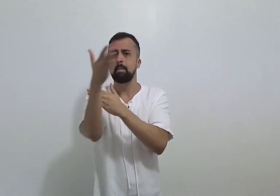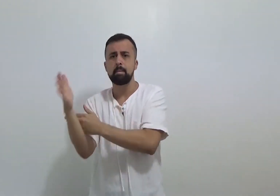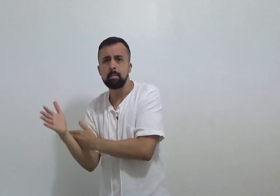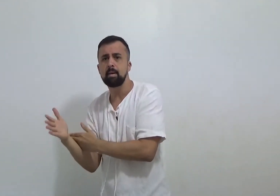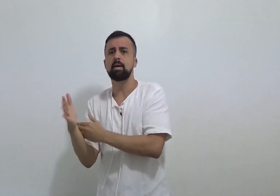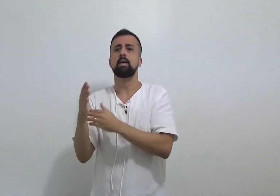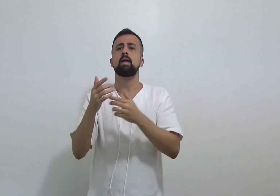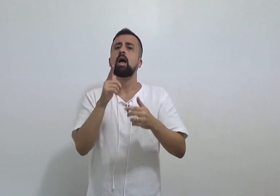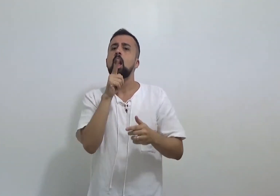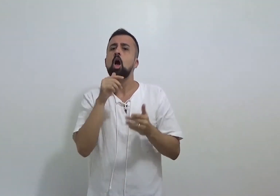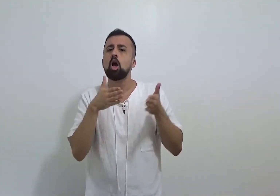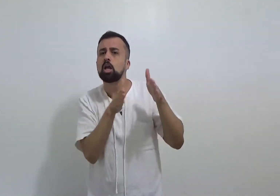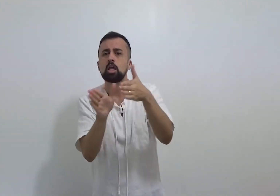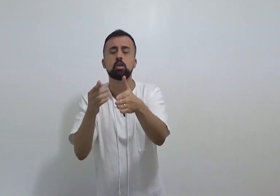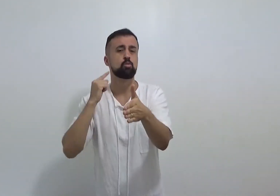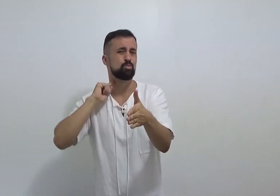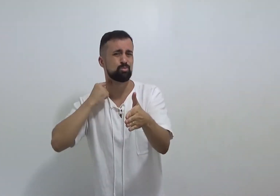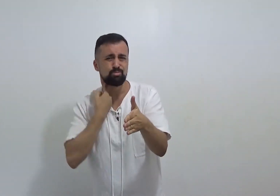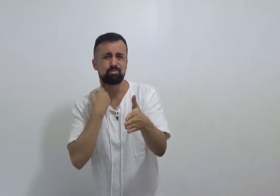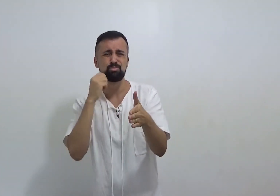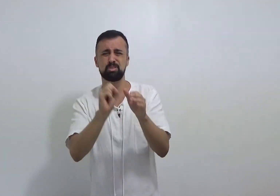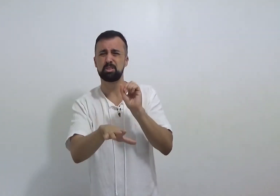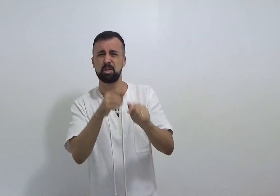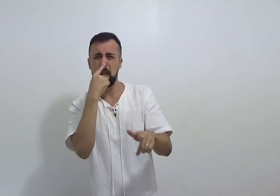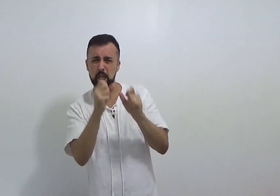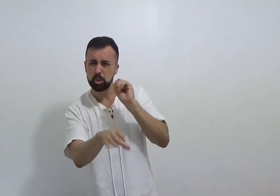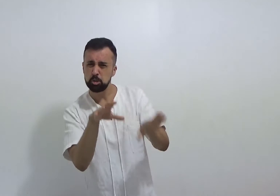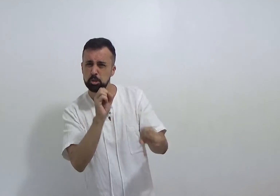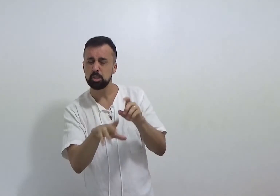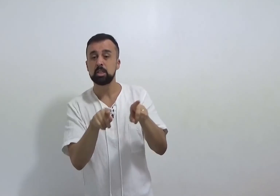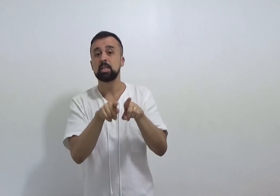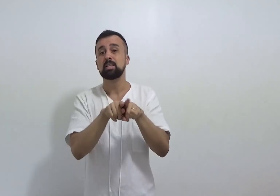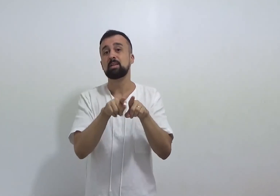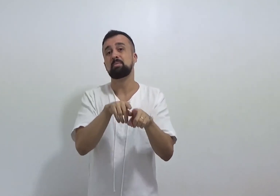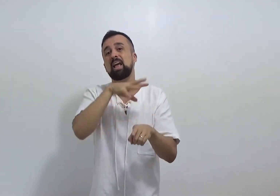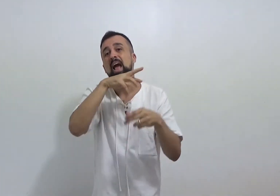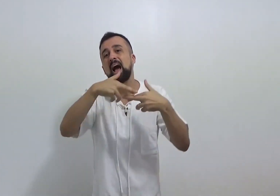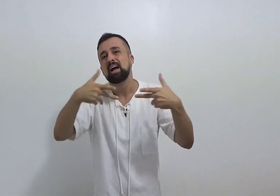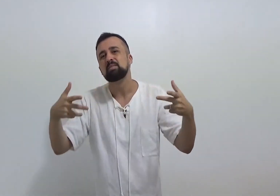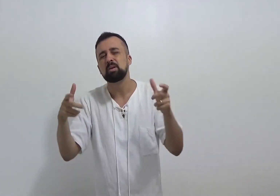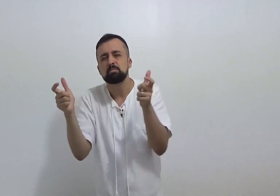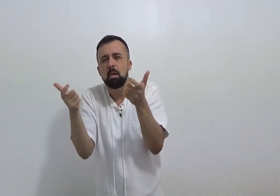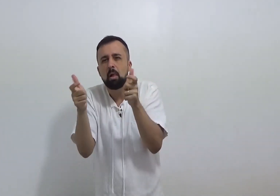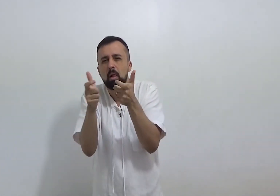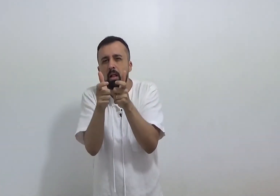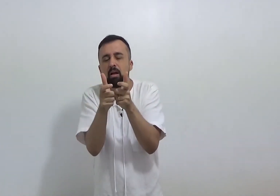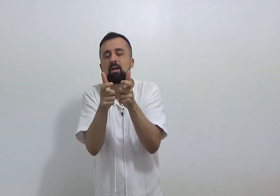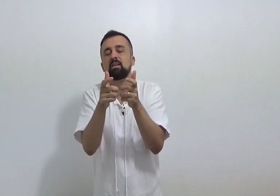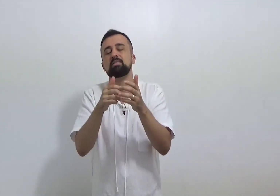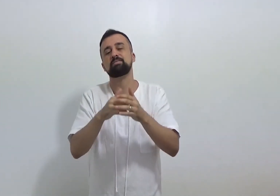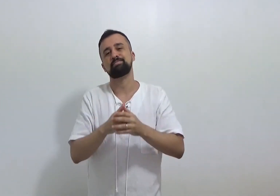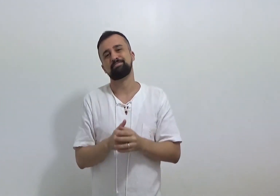sobre problemas enfrentados por eles, como desmatamento, poluição dos